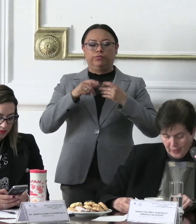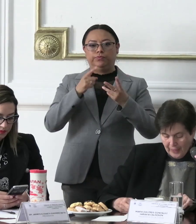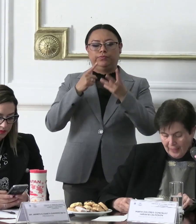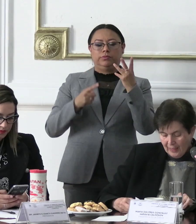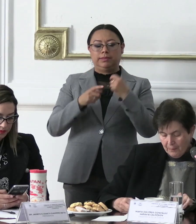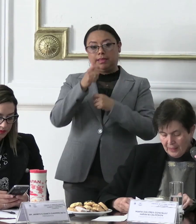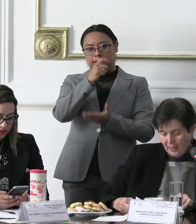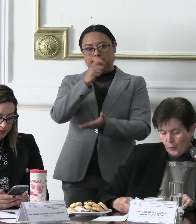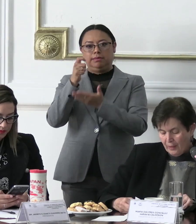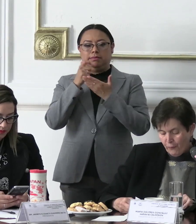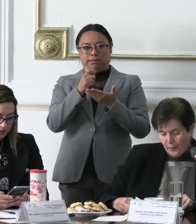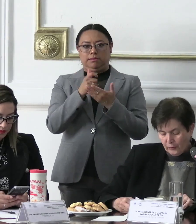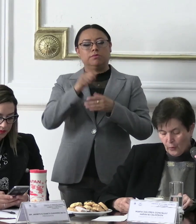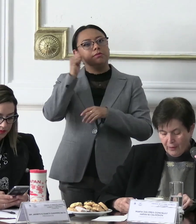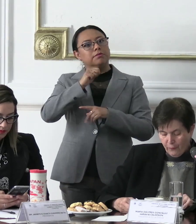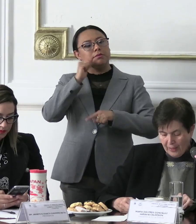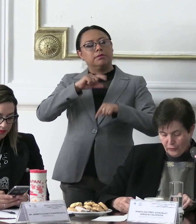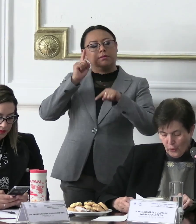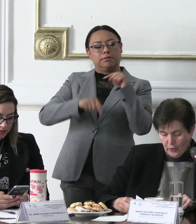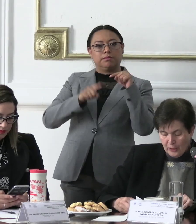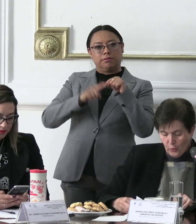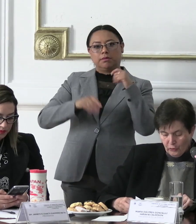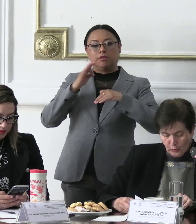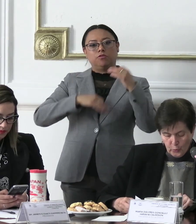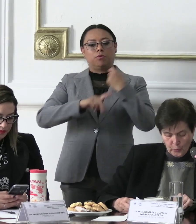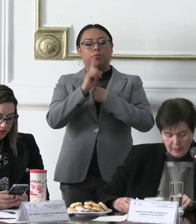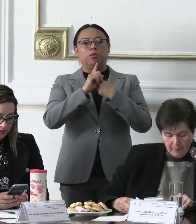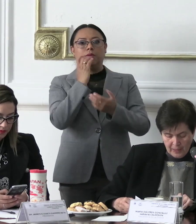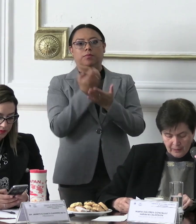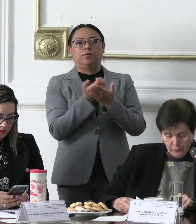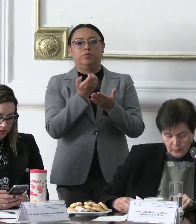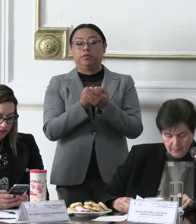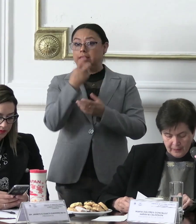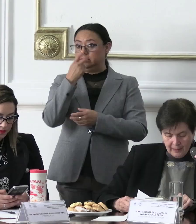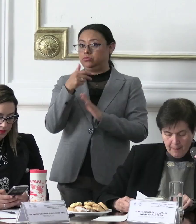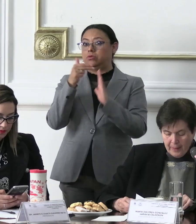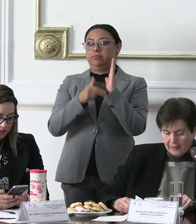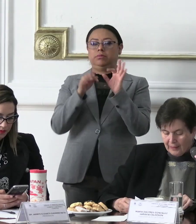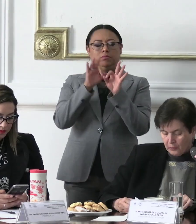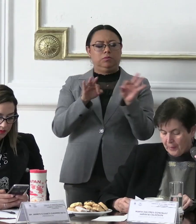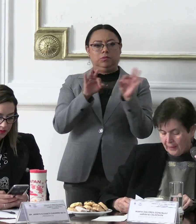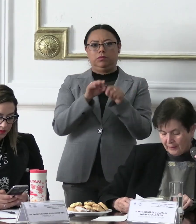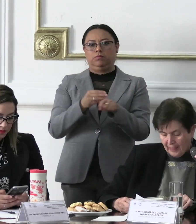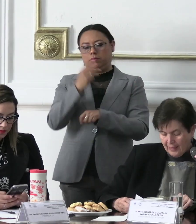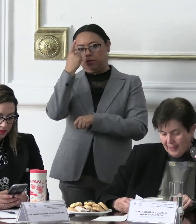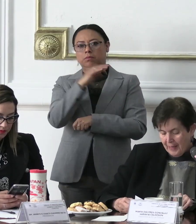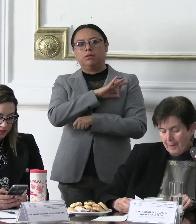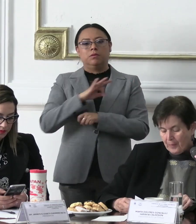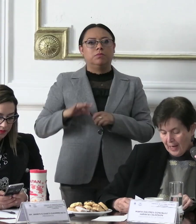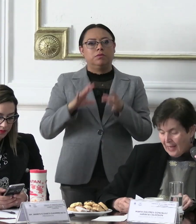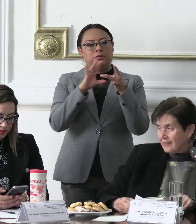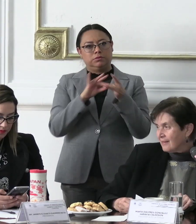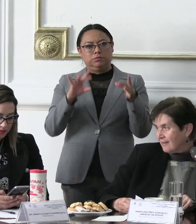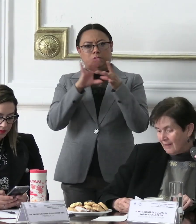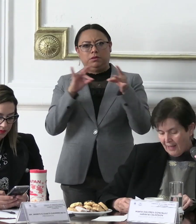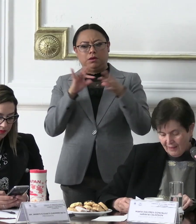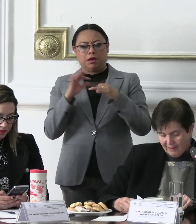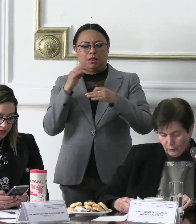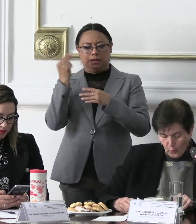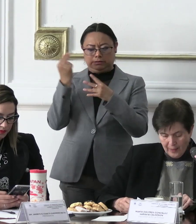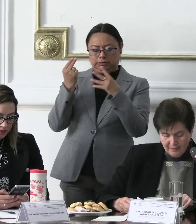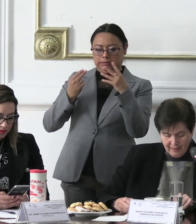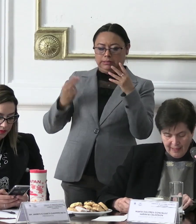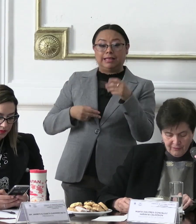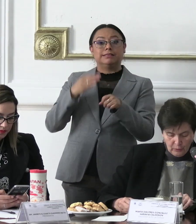presupuesto, eliminando el efecto de la inflación y constituye una herramienta fundamental para transparentar las